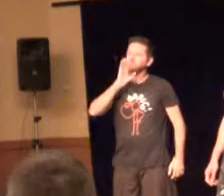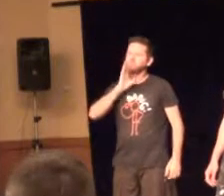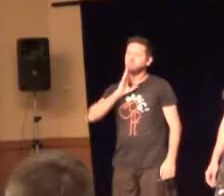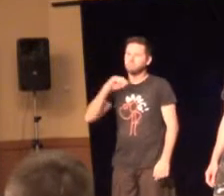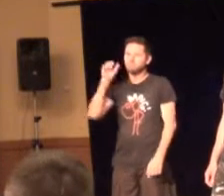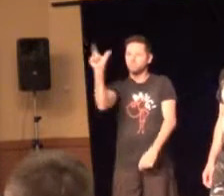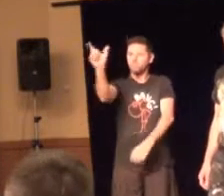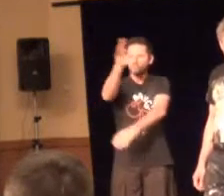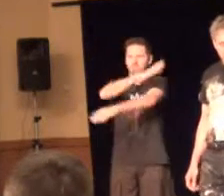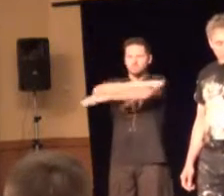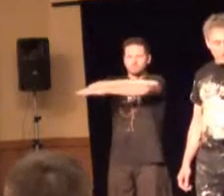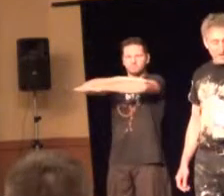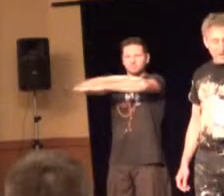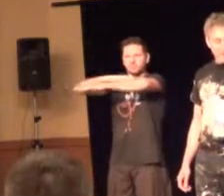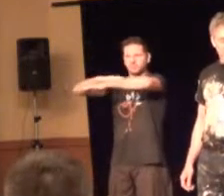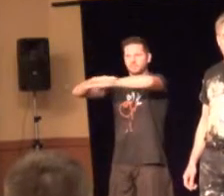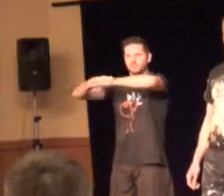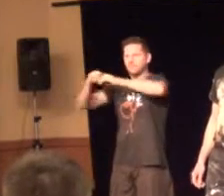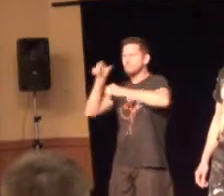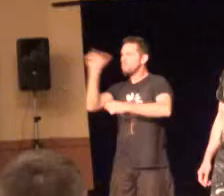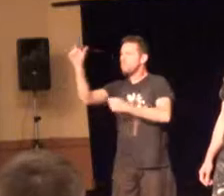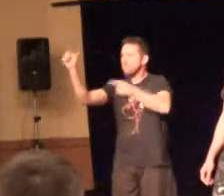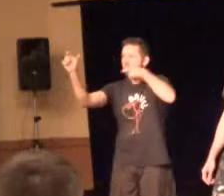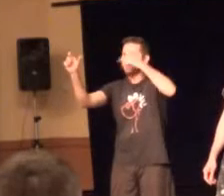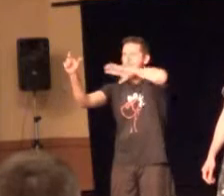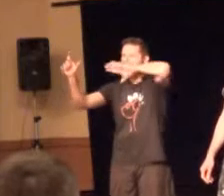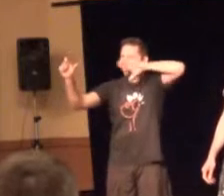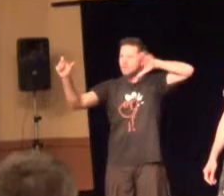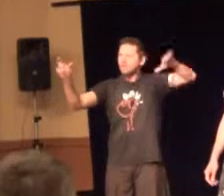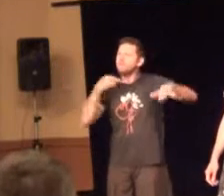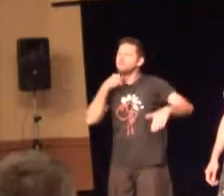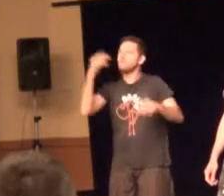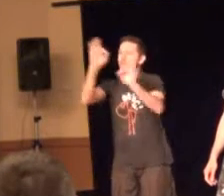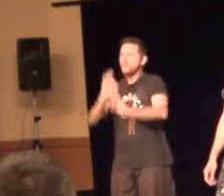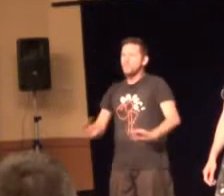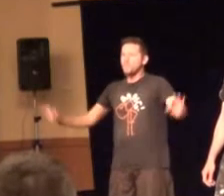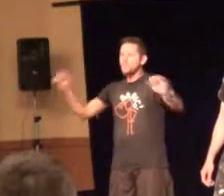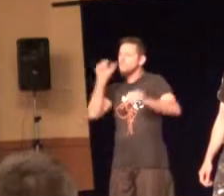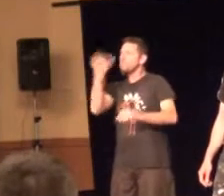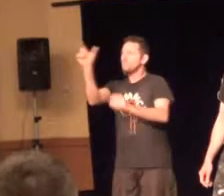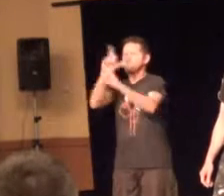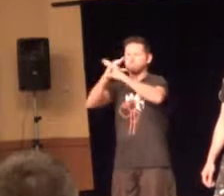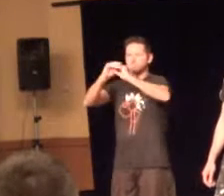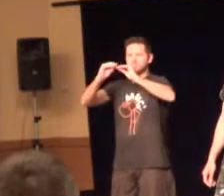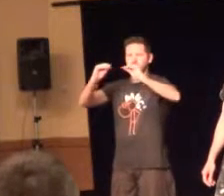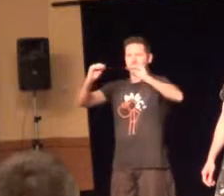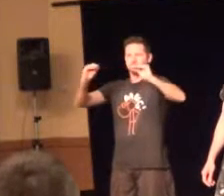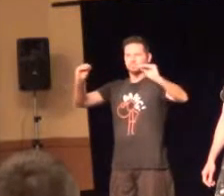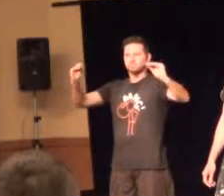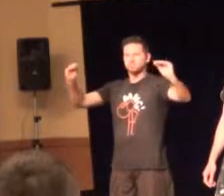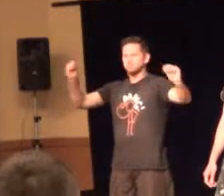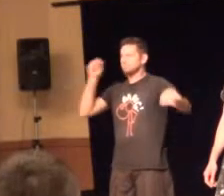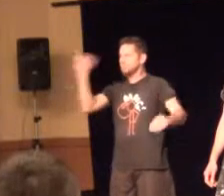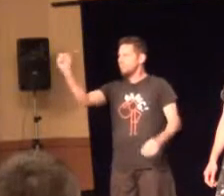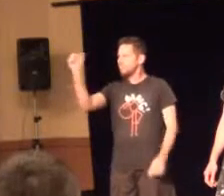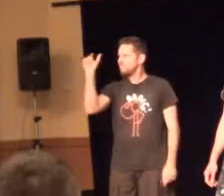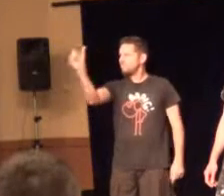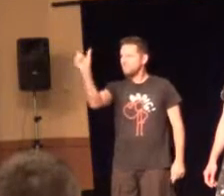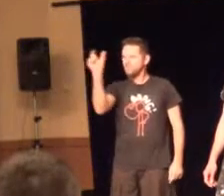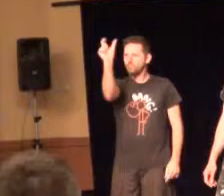doux. Des mots sans parole, des mots sans voix, des mots silencieux, des mots, des